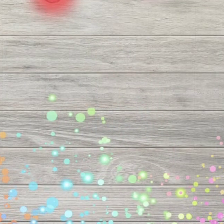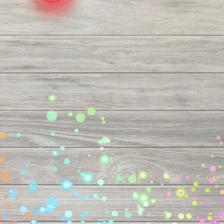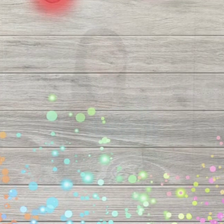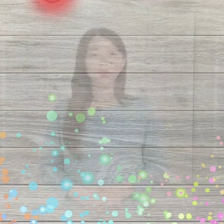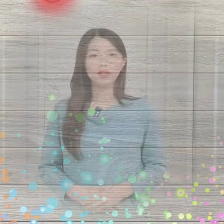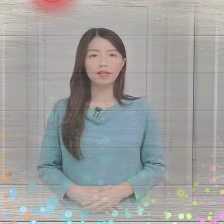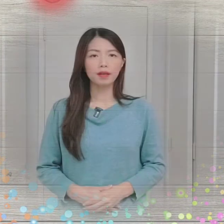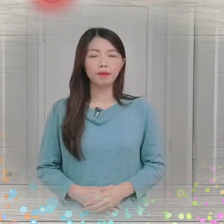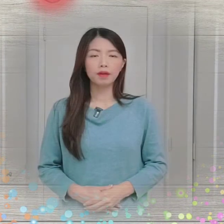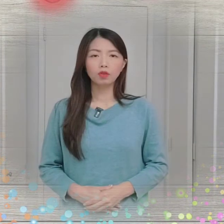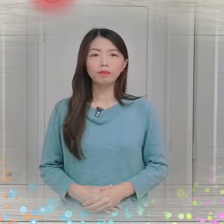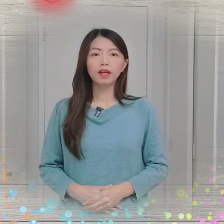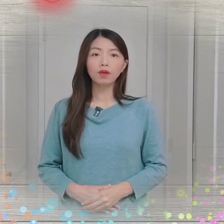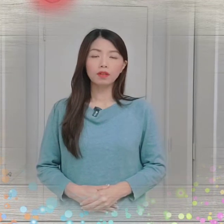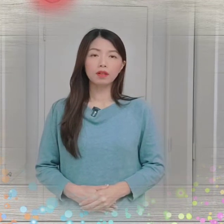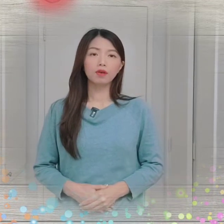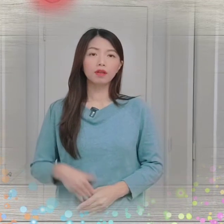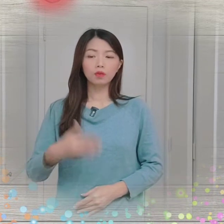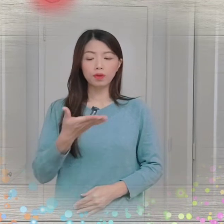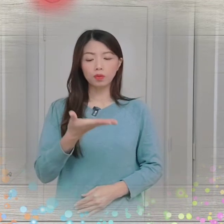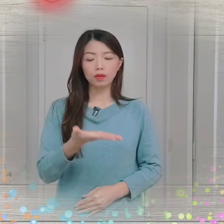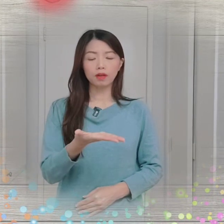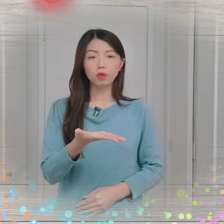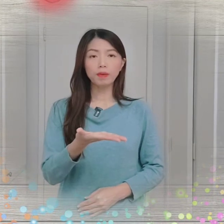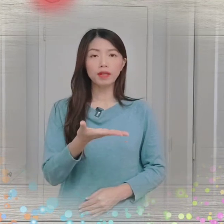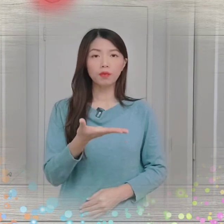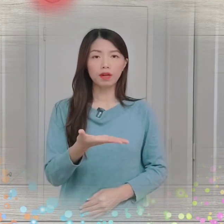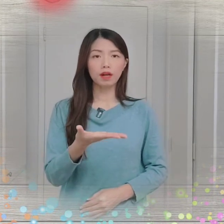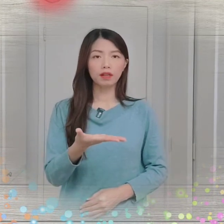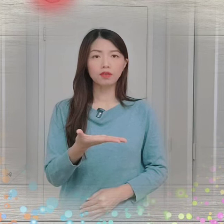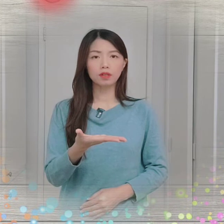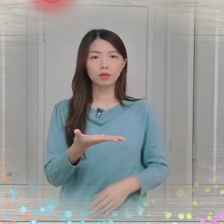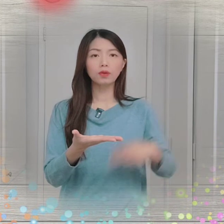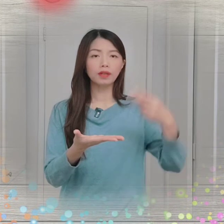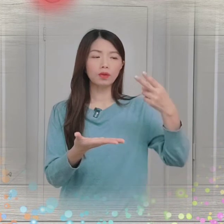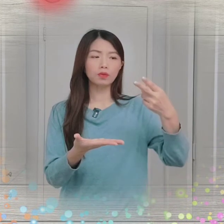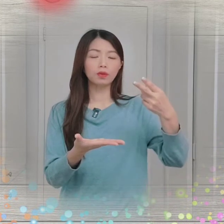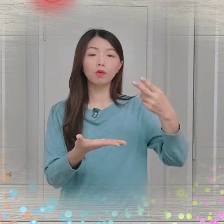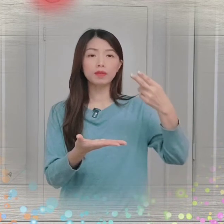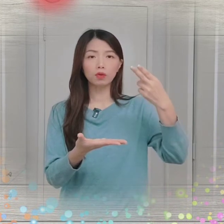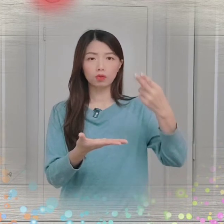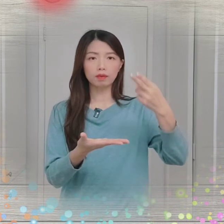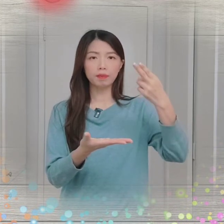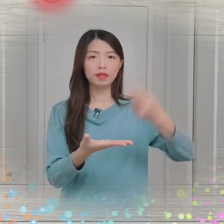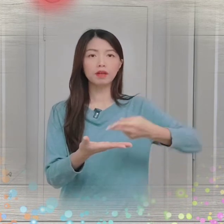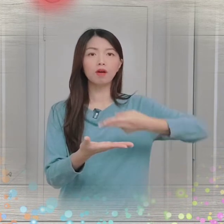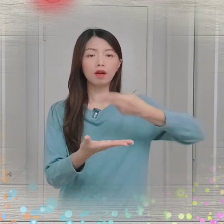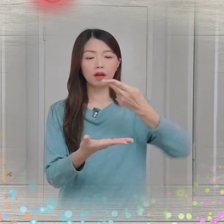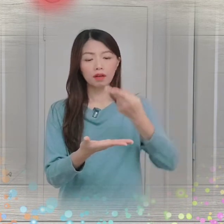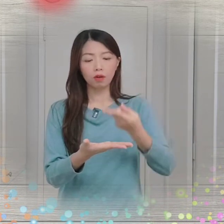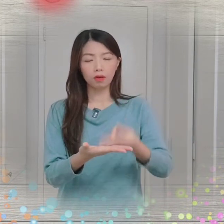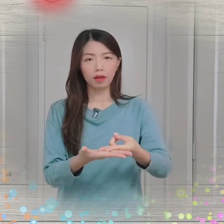예수 누우신 집 눕다라고 하는 뜻의 수어는 왼손은 이렇게 손바닥이 위를 향하게 해주시고 다른 손 검지하고 중지만